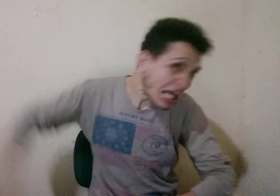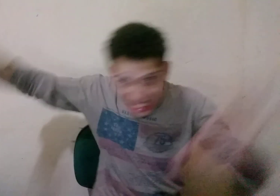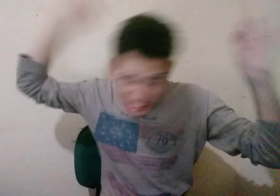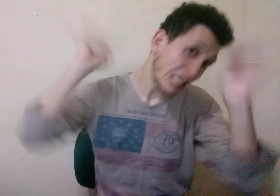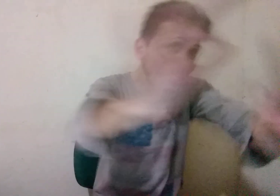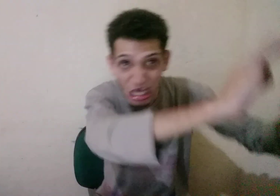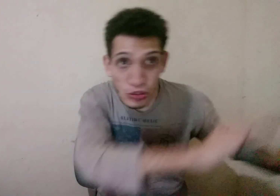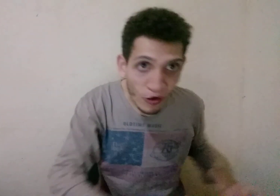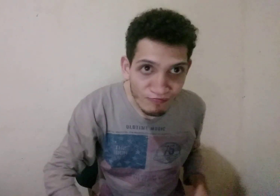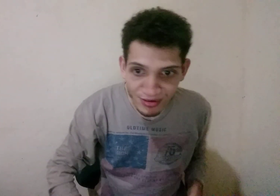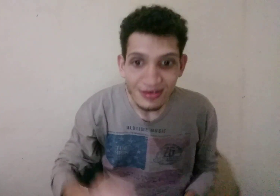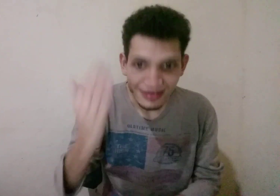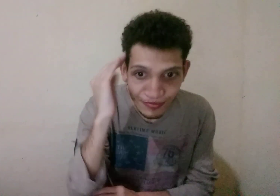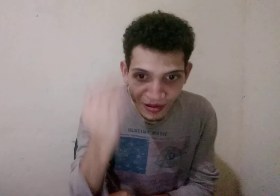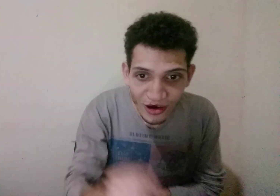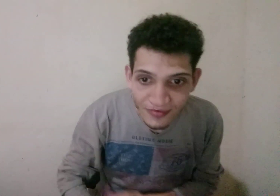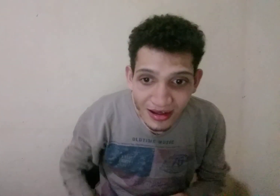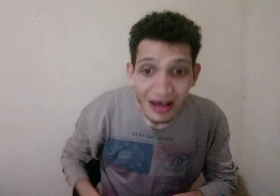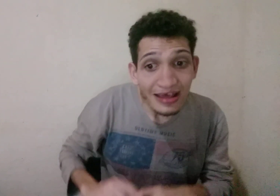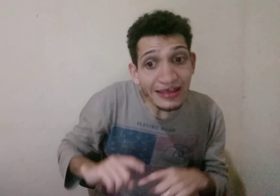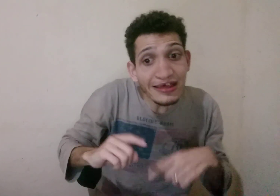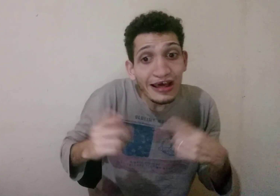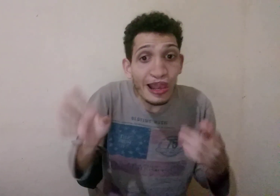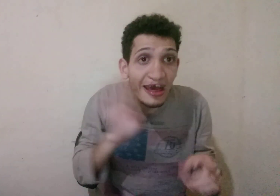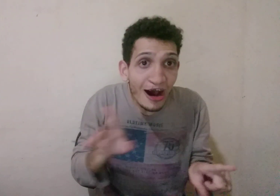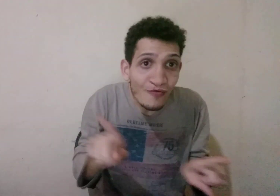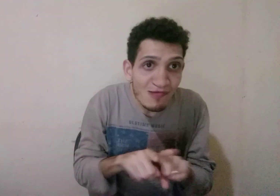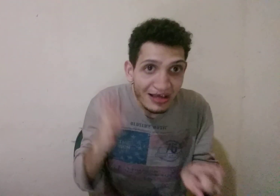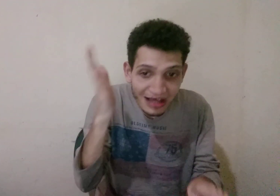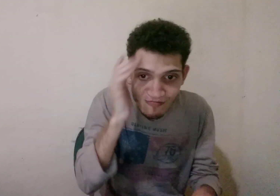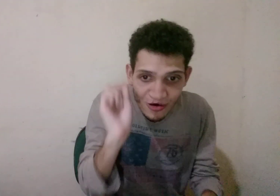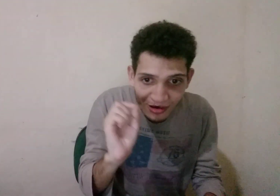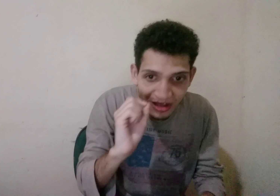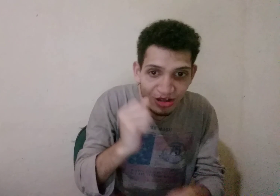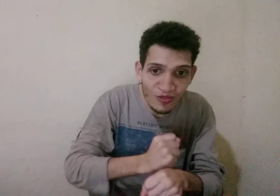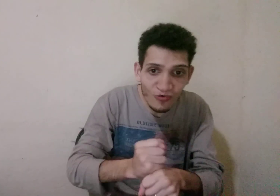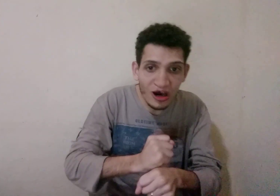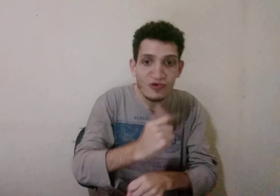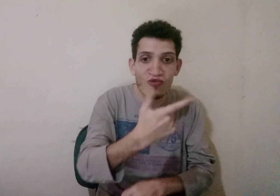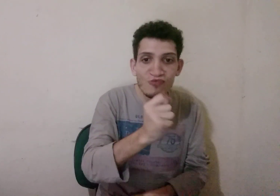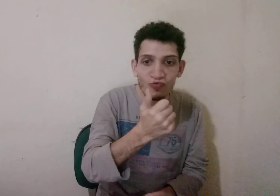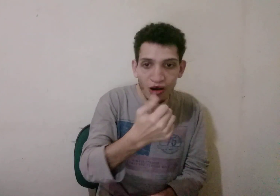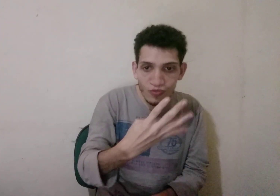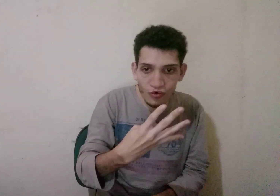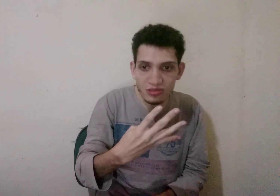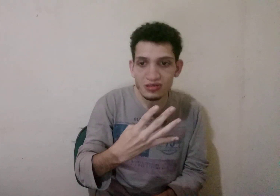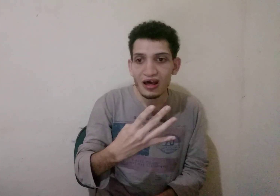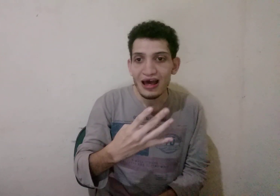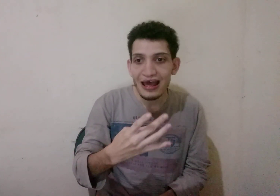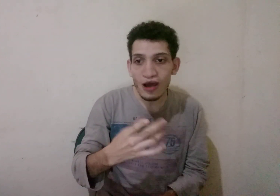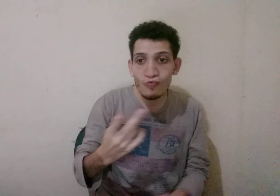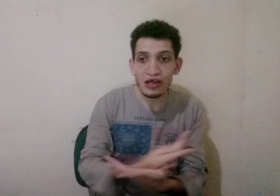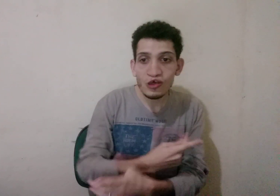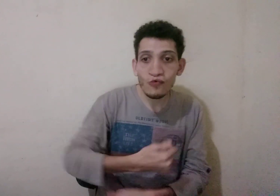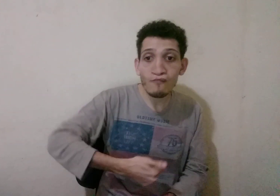ricaça, que a gente é top, entendeu? E, legal também saber o que, no ano de 2014, apareceu a